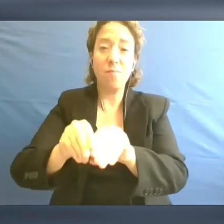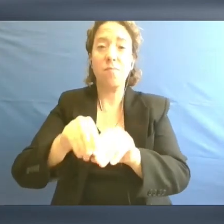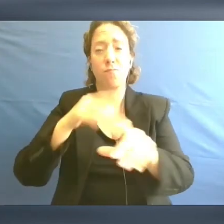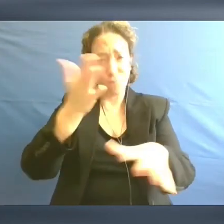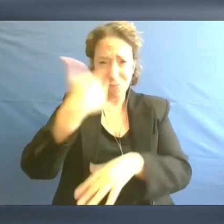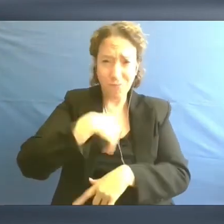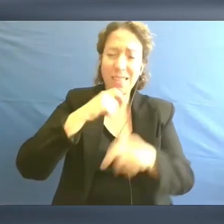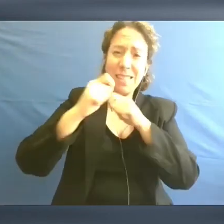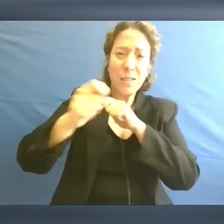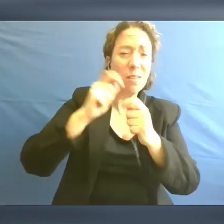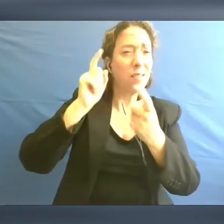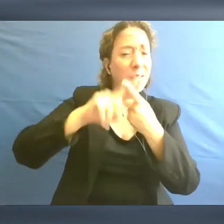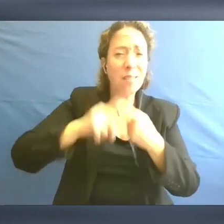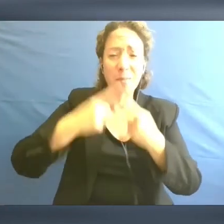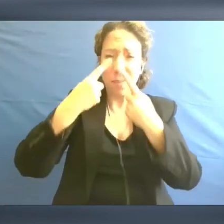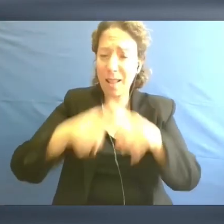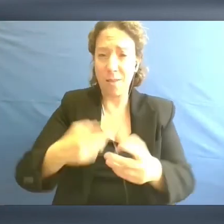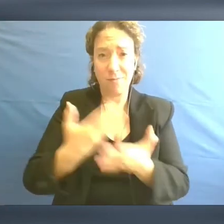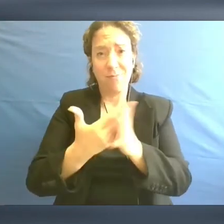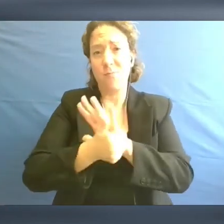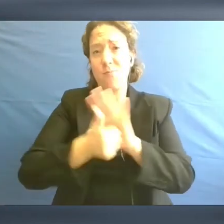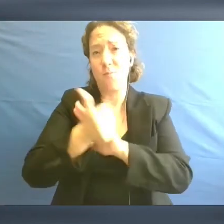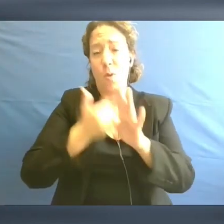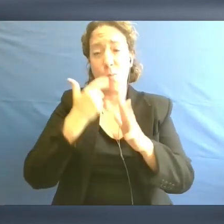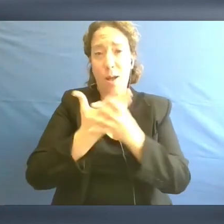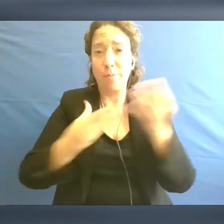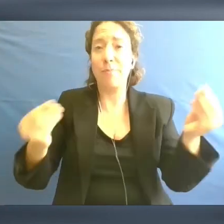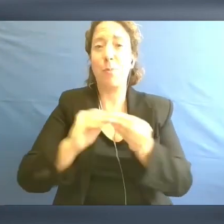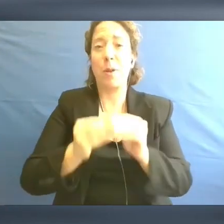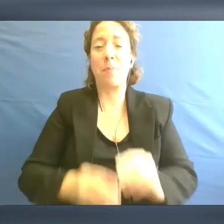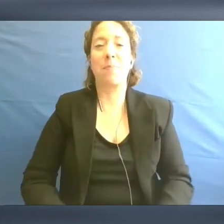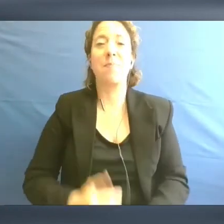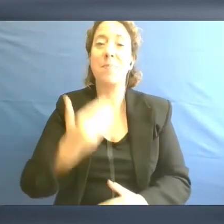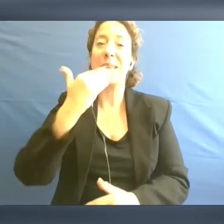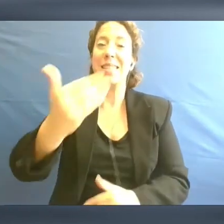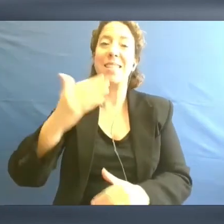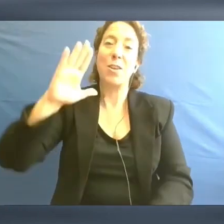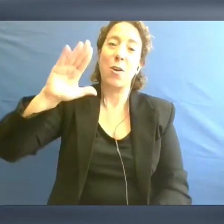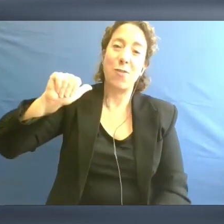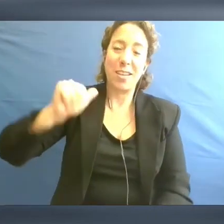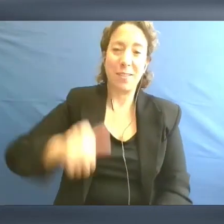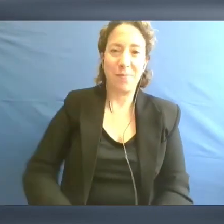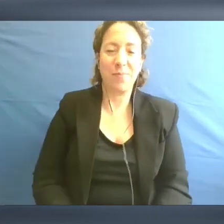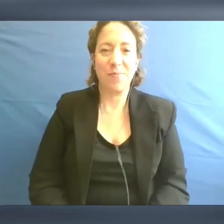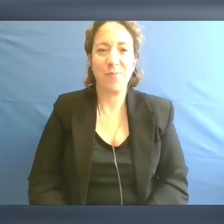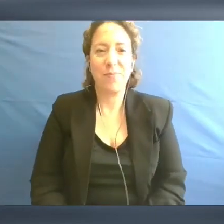de tous les points de désaccord. On est là pour essayer de les résoudre. Merci, au revoir.